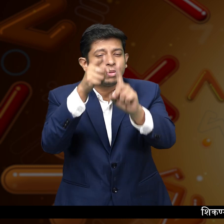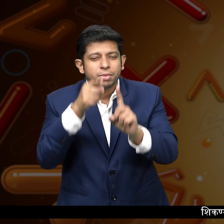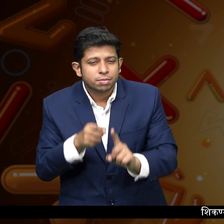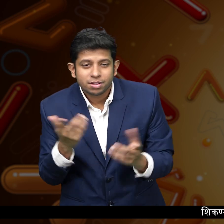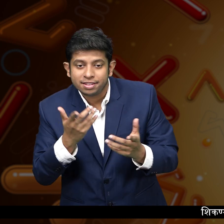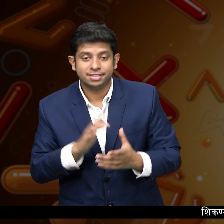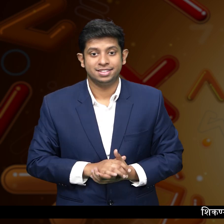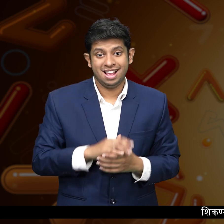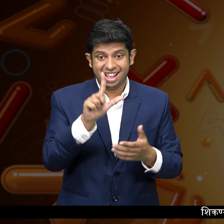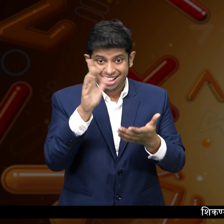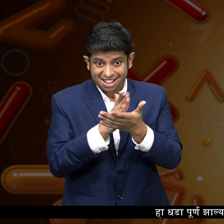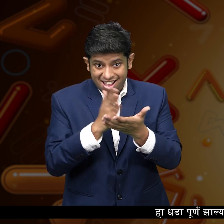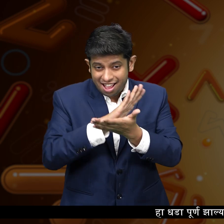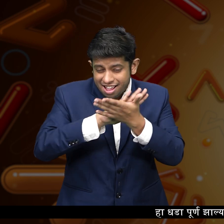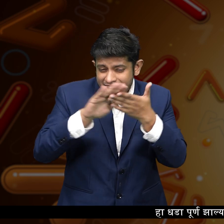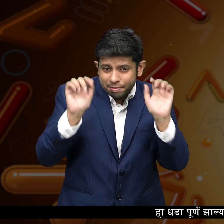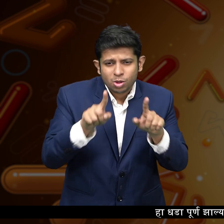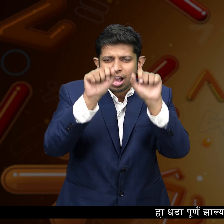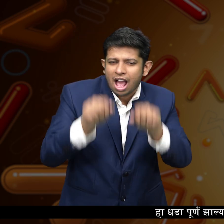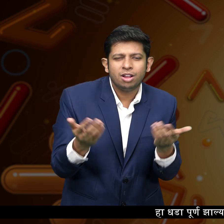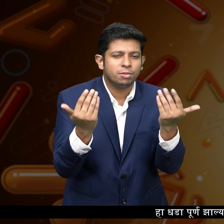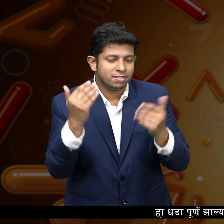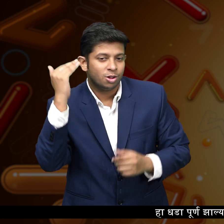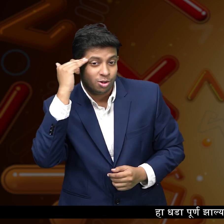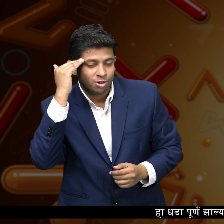शिकण्याचे उद्देश. हा धडा झाल्यानंतर तुम्हाला हे कळेल.